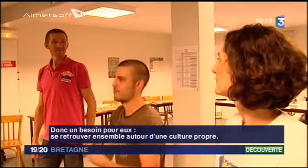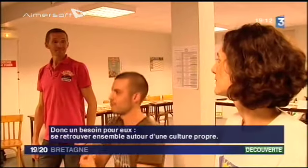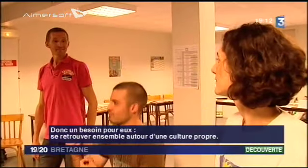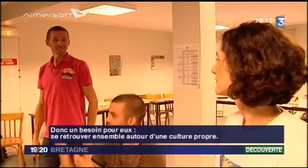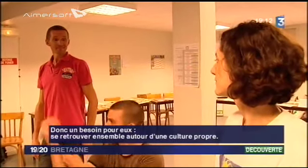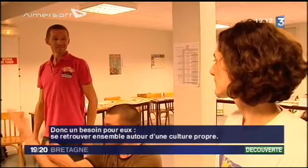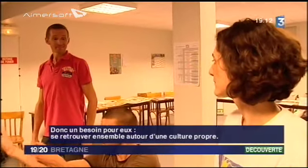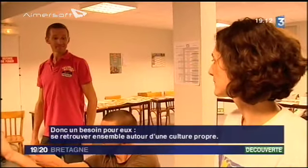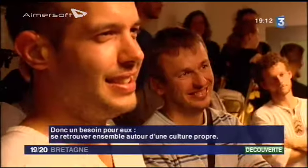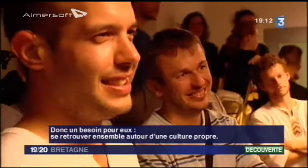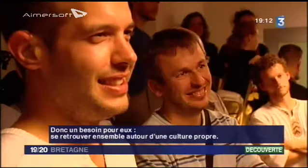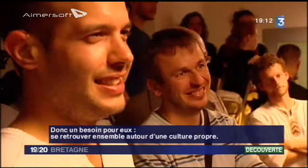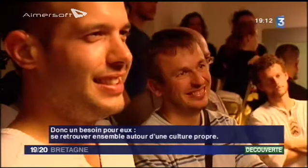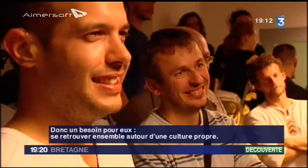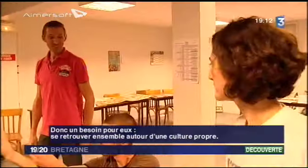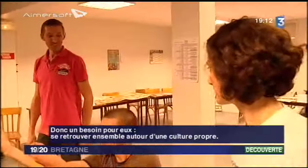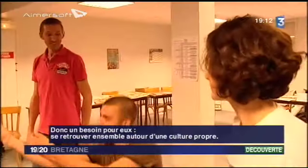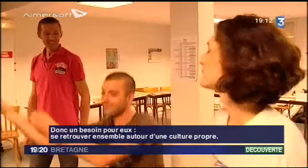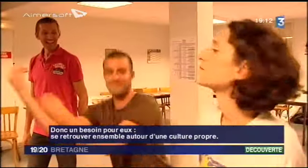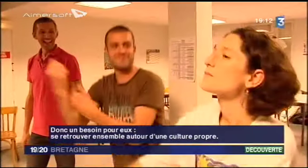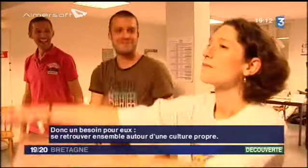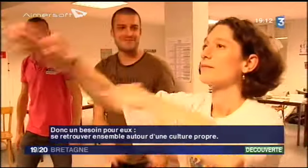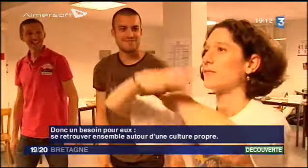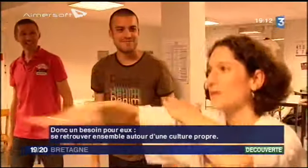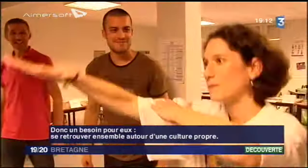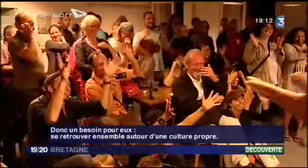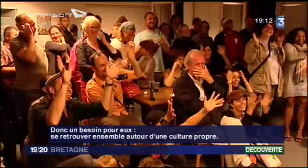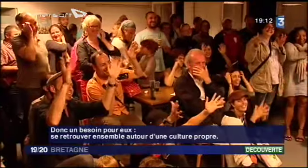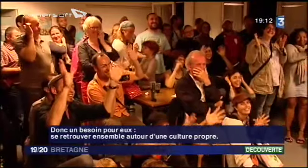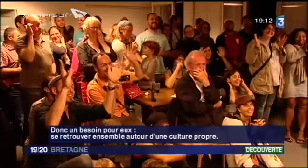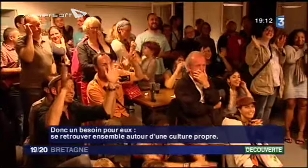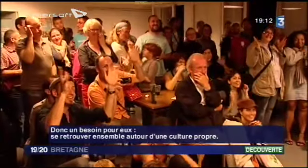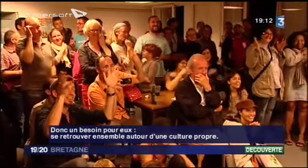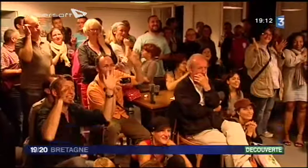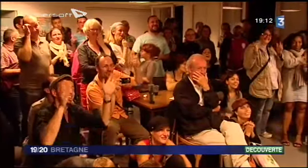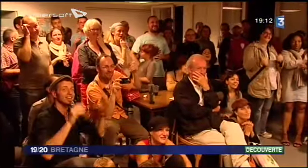donc un besoin pour eux, se retrouver ensemble autour d'une culture propre.